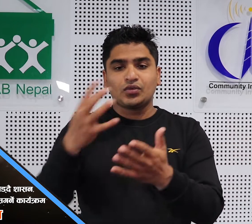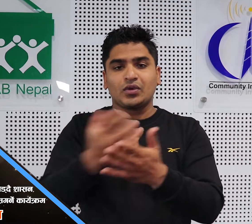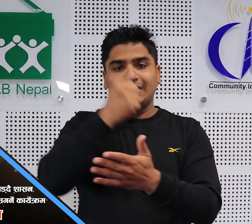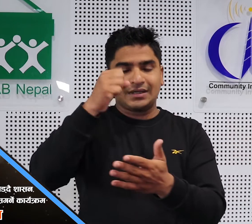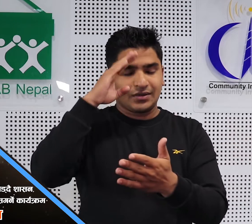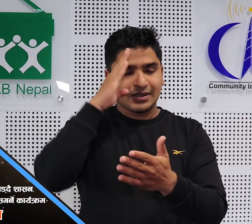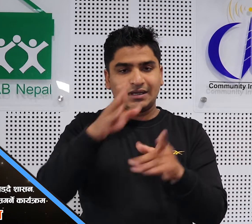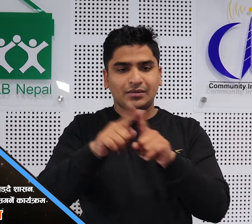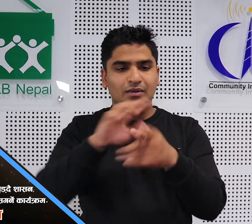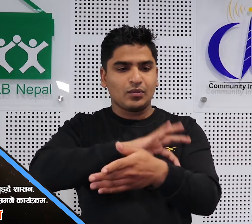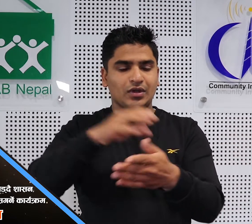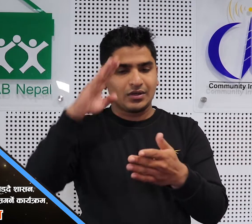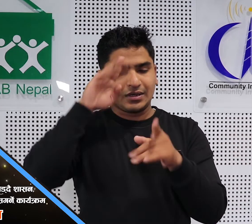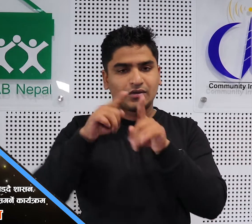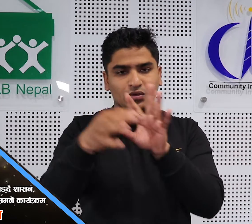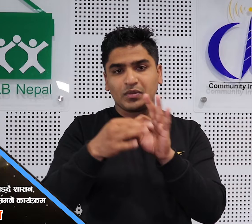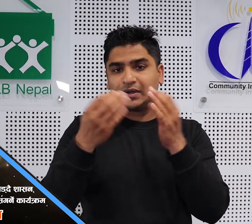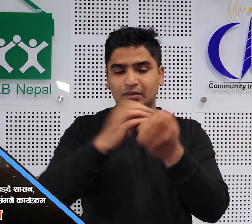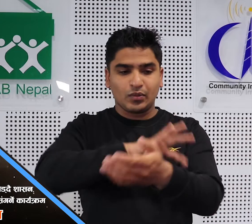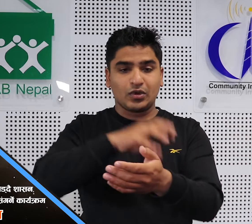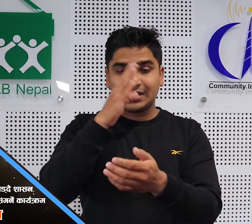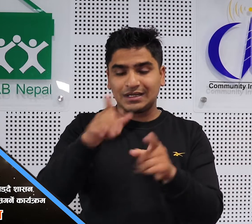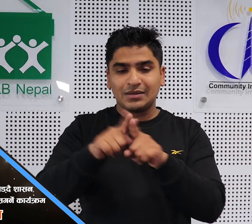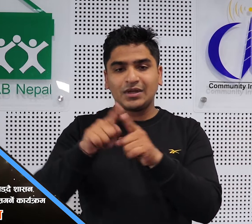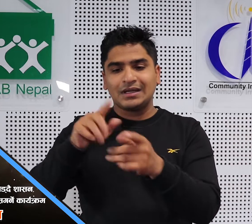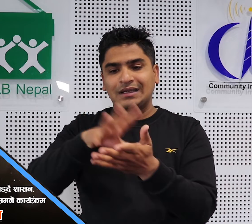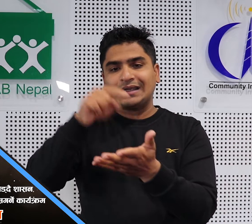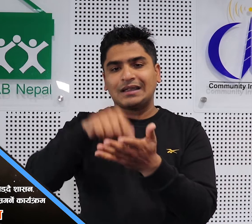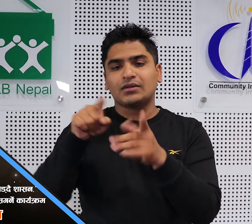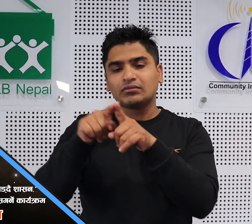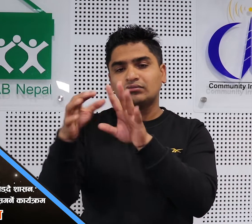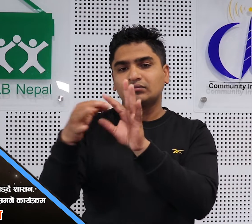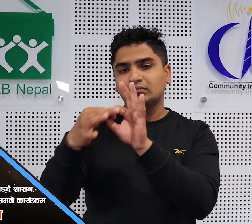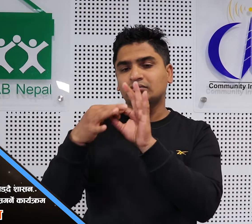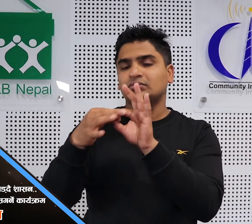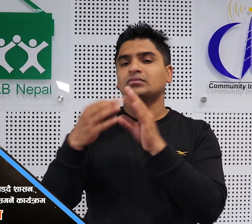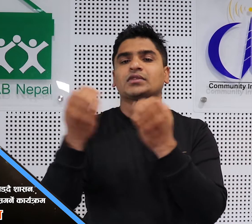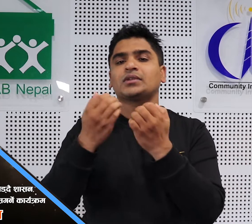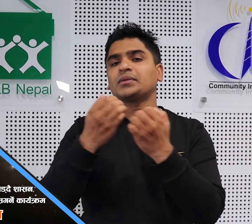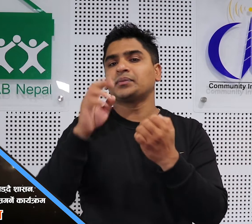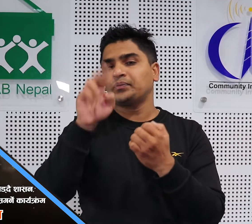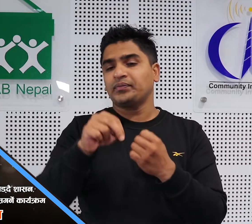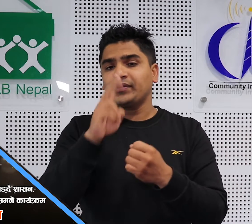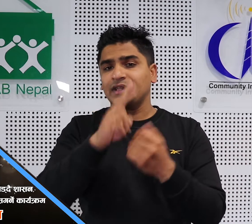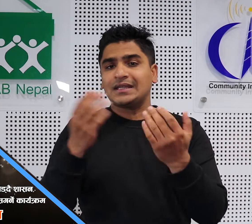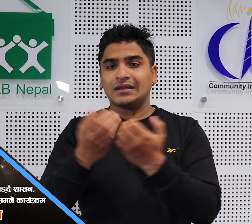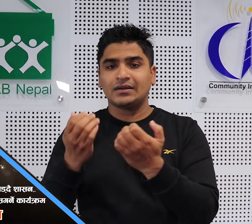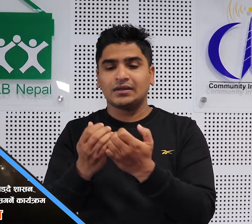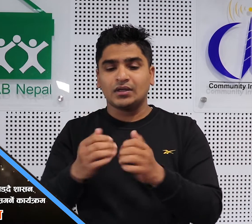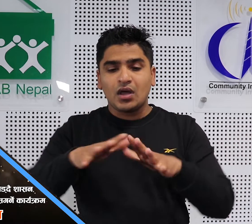प्रदेश सरकारसँग समन्वय गर्नुपर्छ, प्रदेशले पनि केन्द्रीय सरकारसँग चाहिँ संघीय सरकारसँग समन्वय, र त्यसै गरी जग भनेको